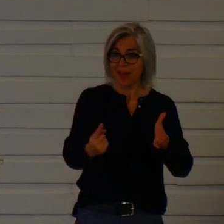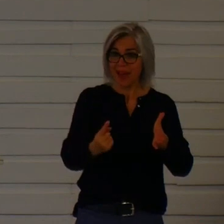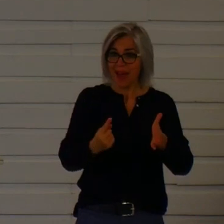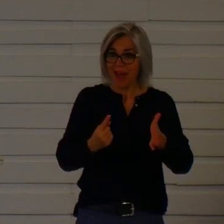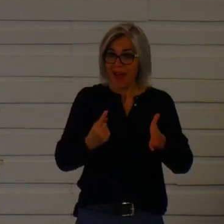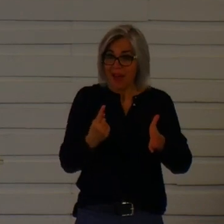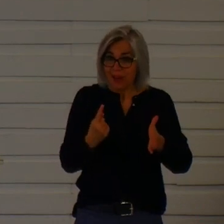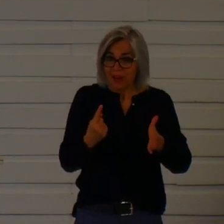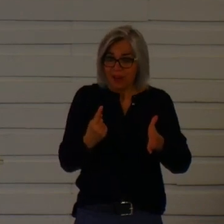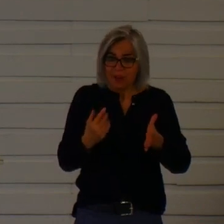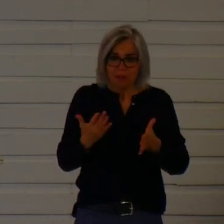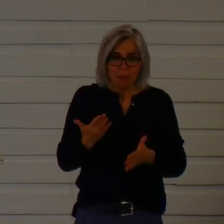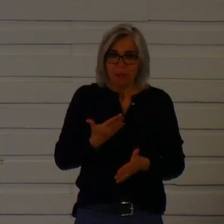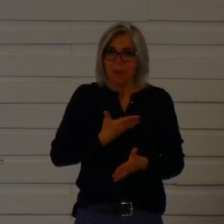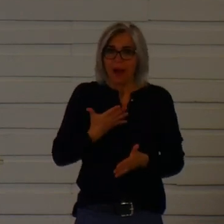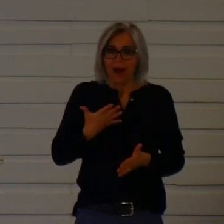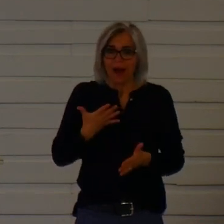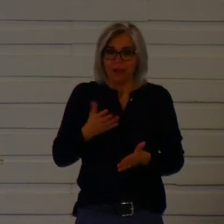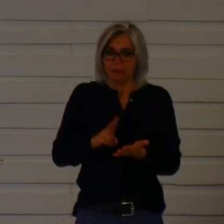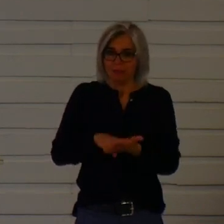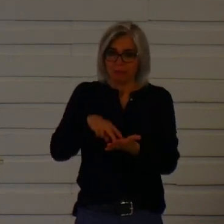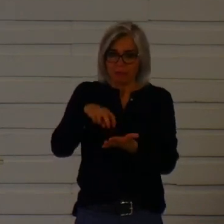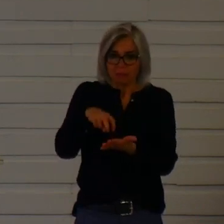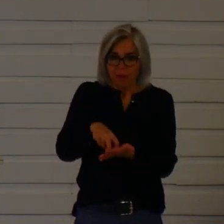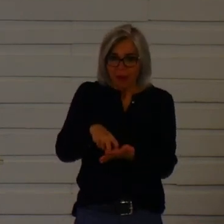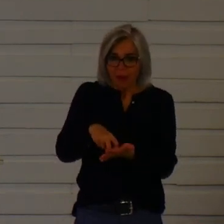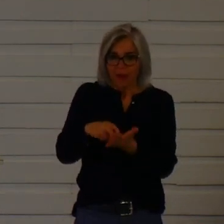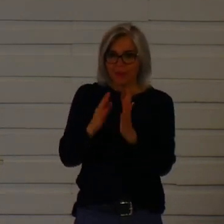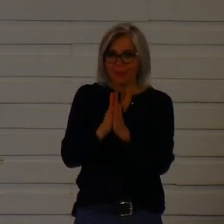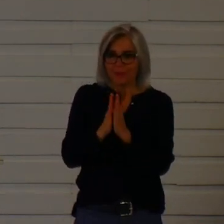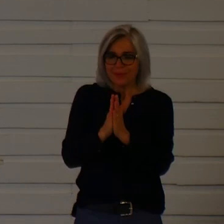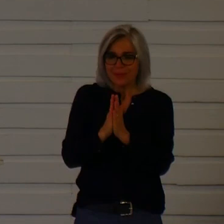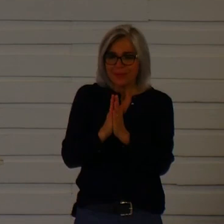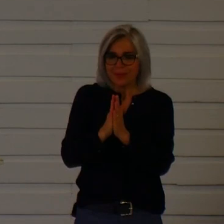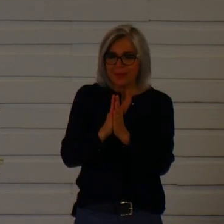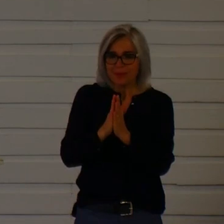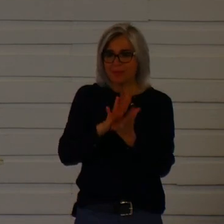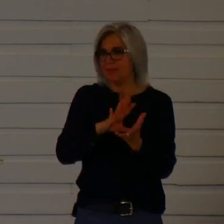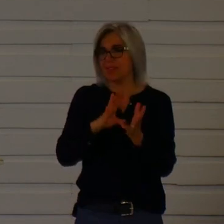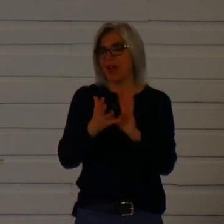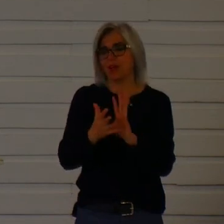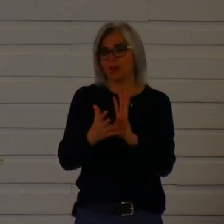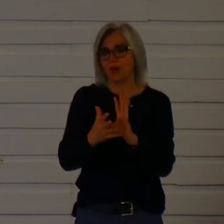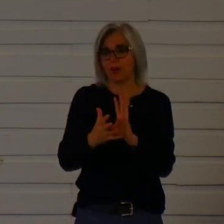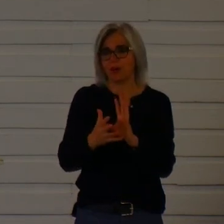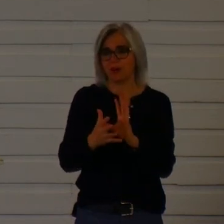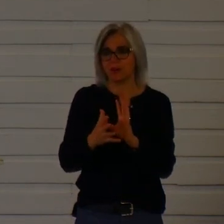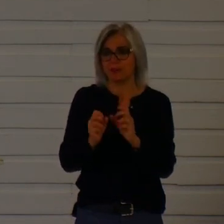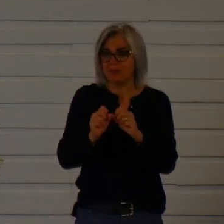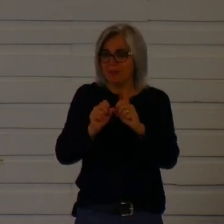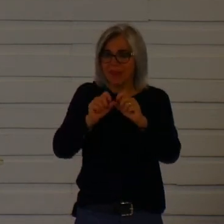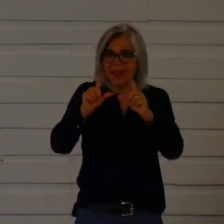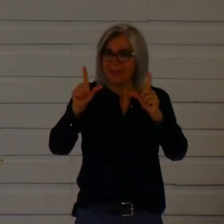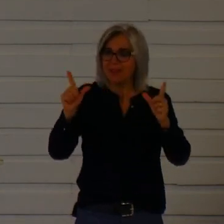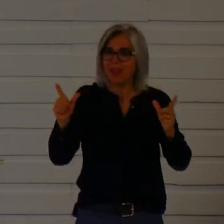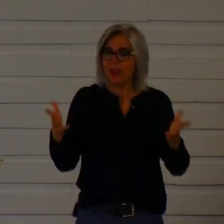fare la veglia di preghiera? Per quale motivo dobbiamo fare la veglia di preghiera? Perché sentono l'esigenza. Sentono l'esigenza. E lui